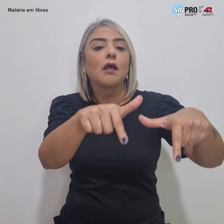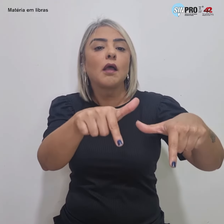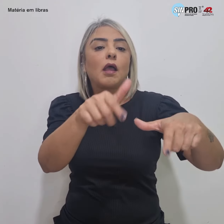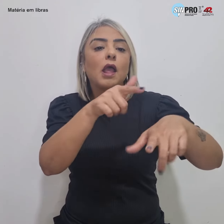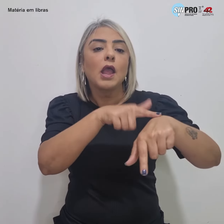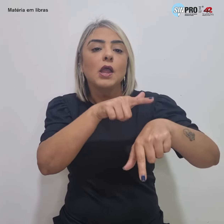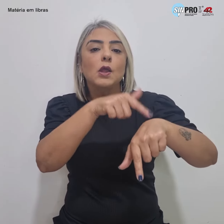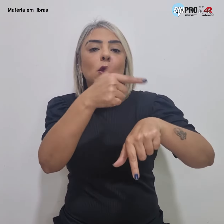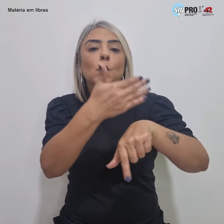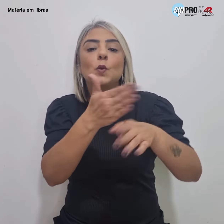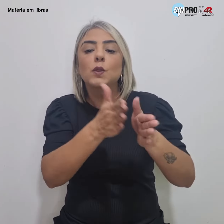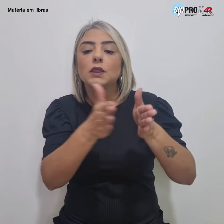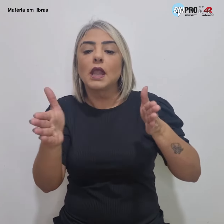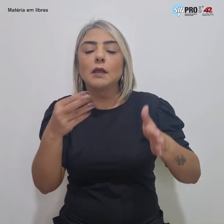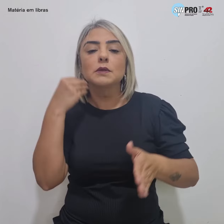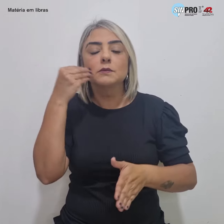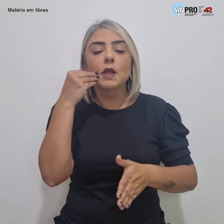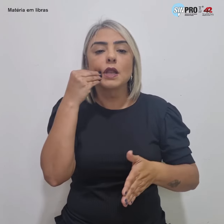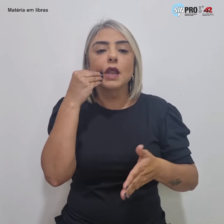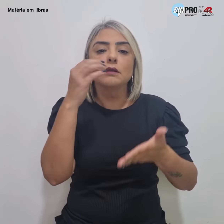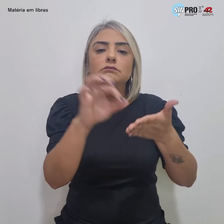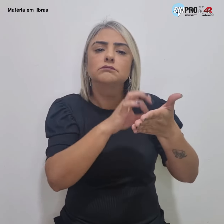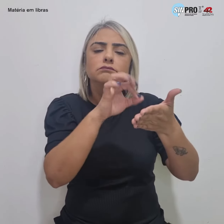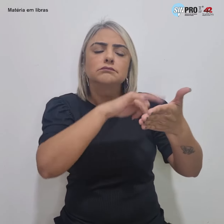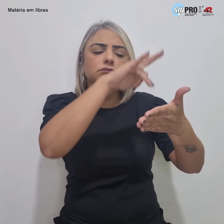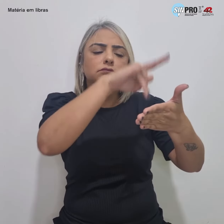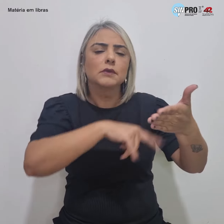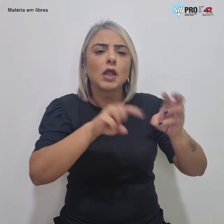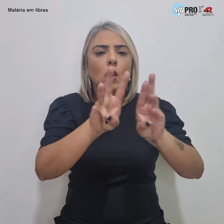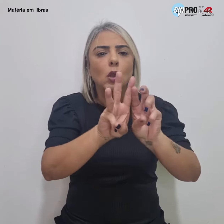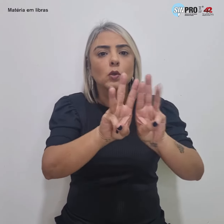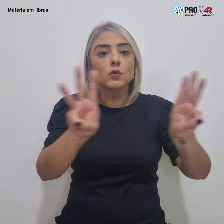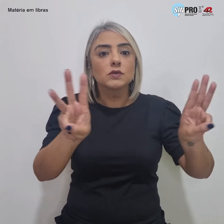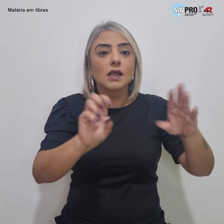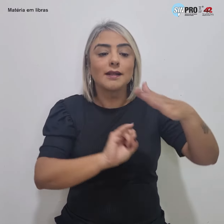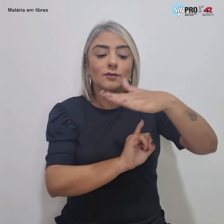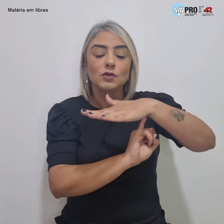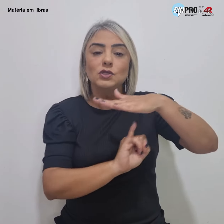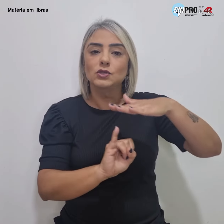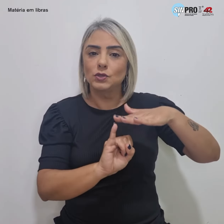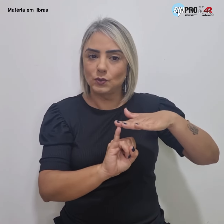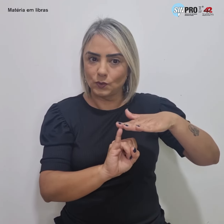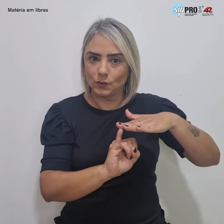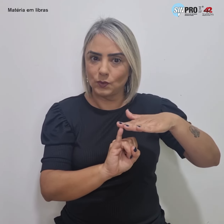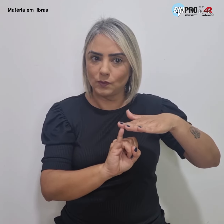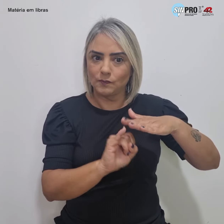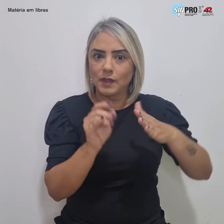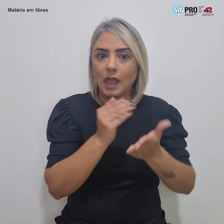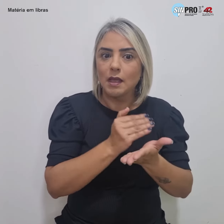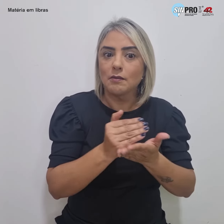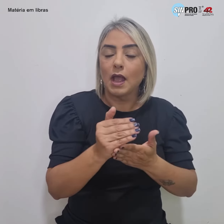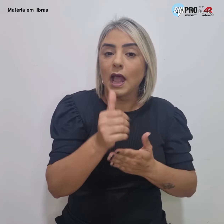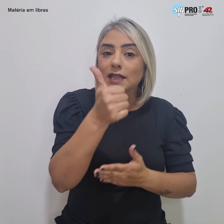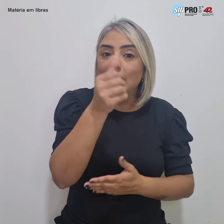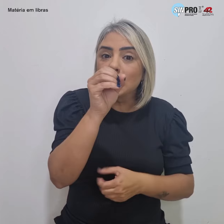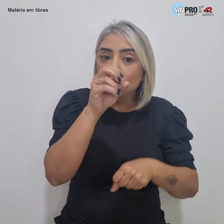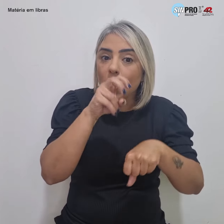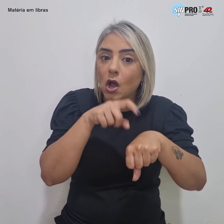experiência preenchendo um formulário no site do Instituto Quadrix uma das 10 horas do